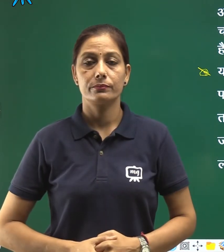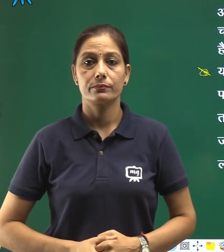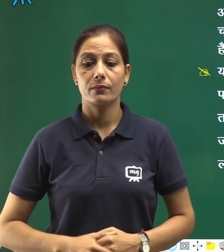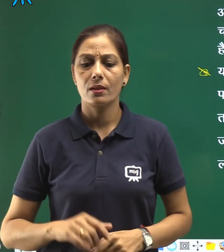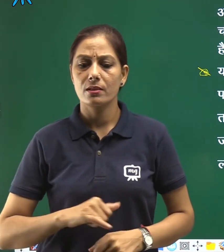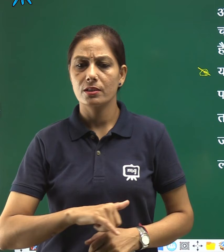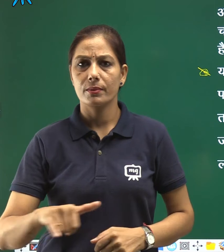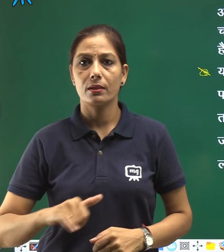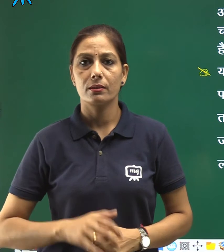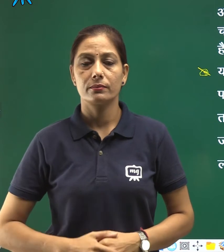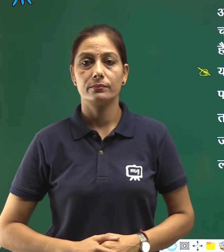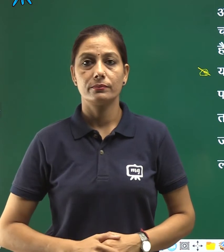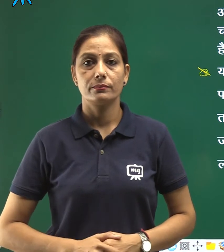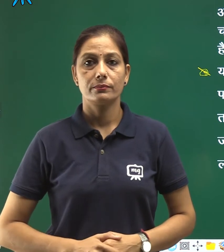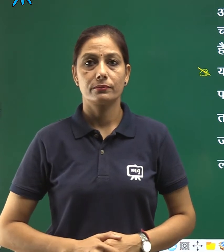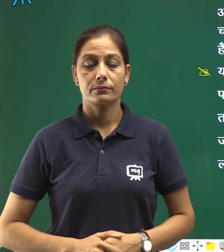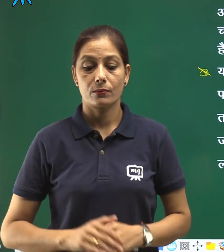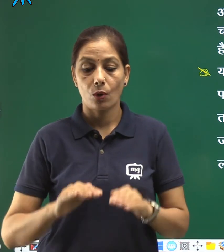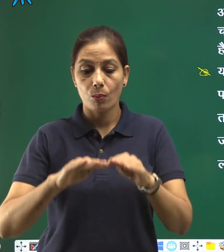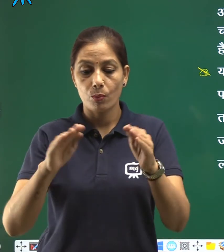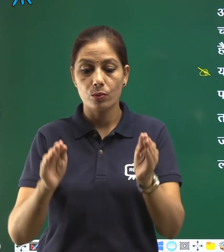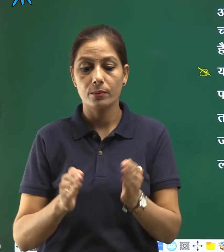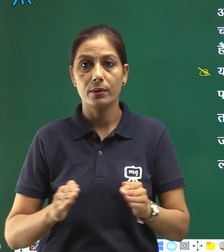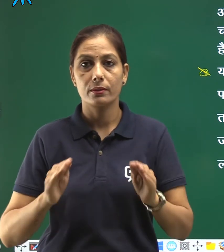इस प्रकार मूर्ति पर